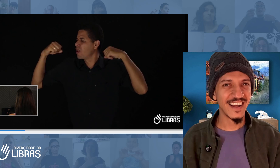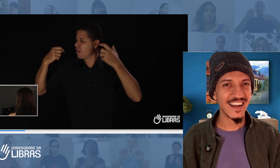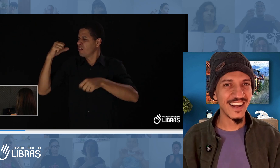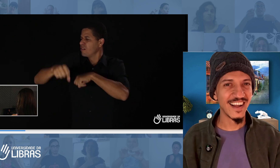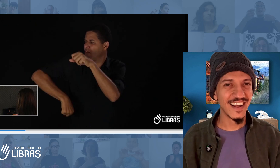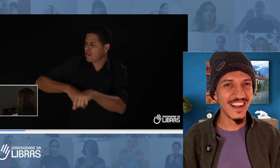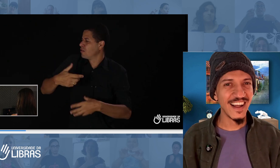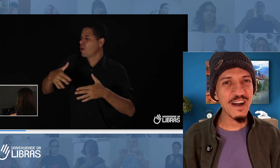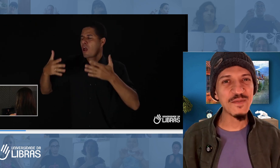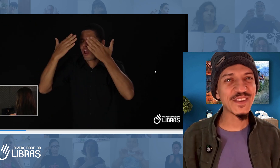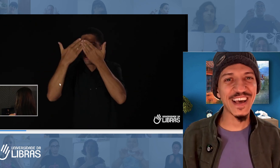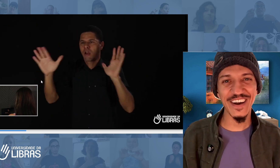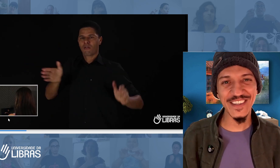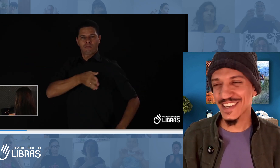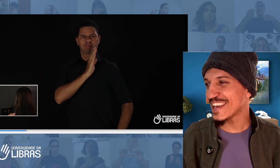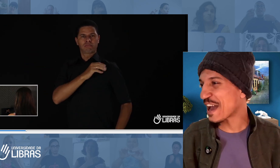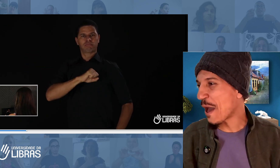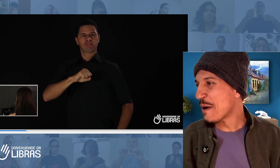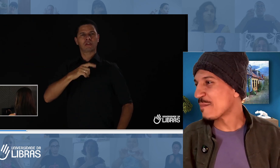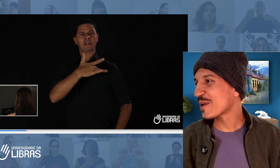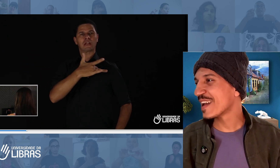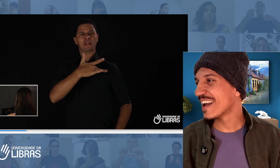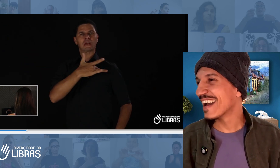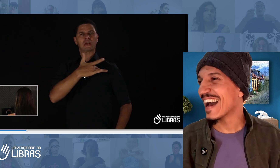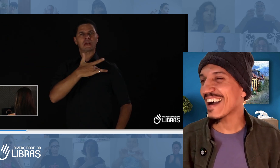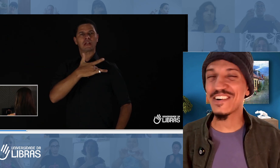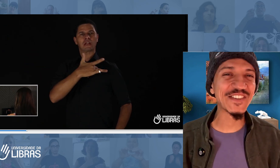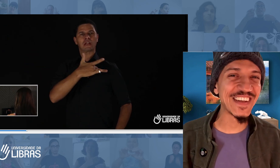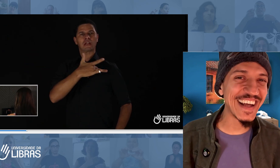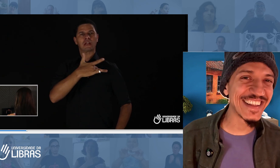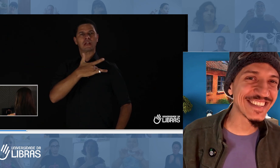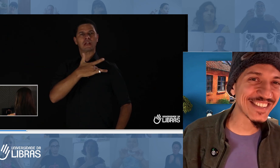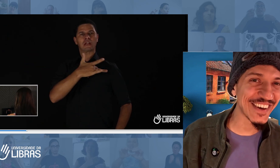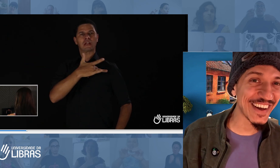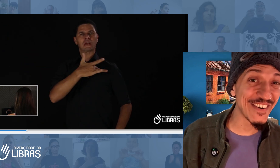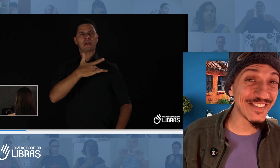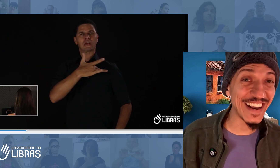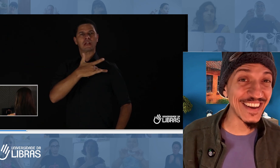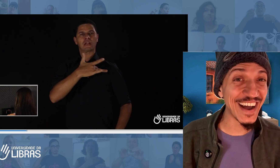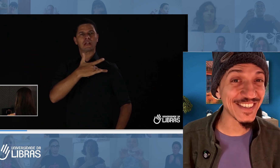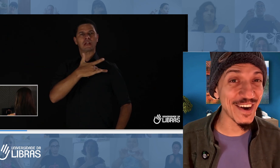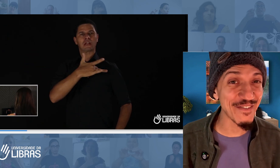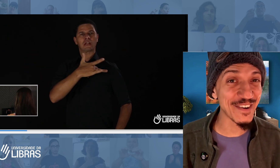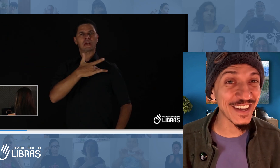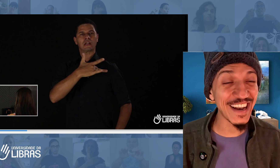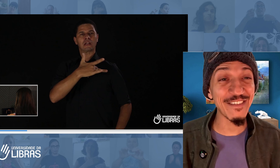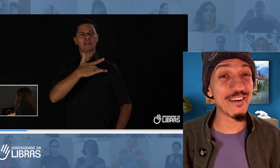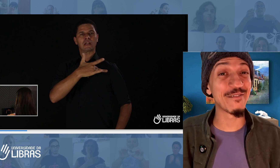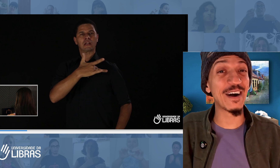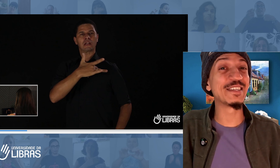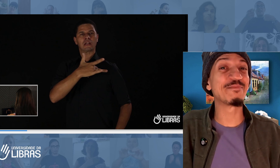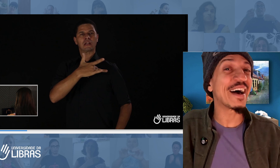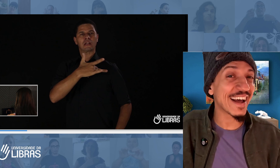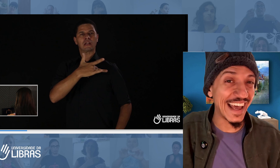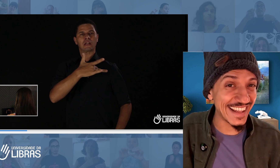É muito legal isso aqui, porque a quantidade dessa história e o velhinho resolve que ele vai voar de paraquedas.